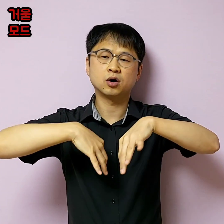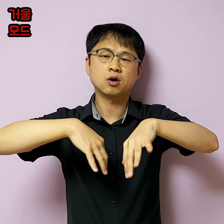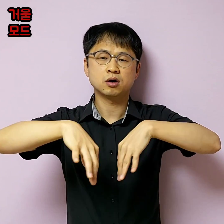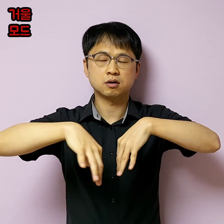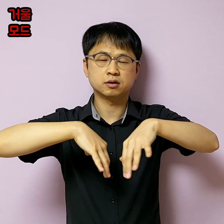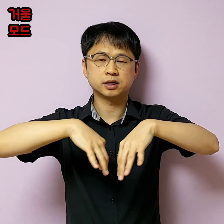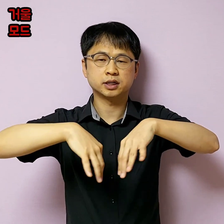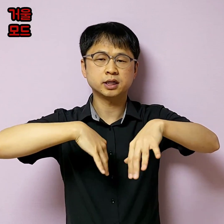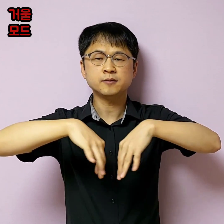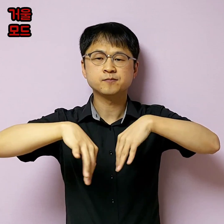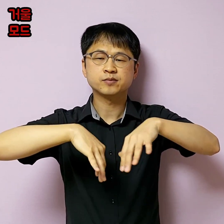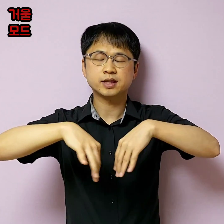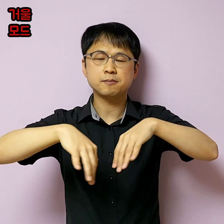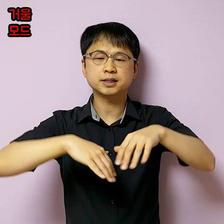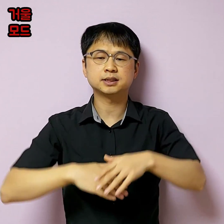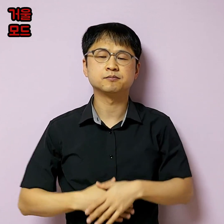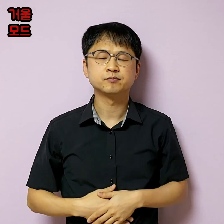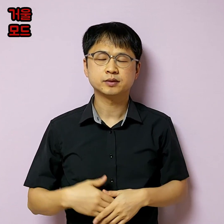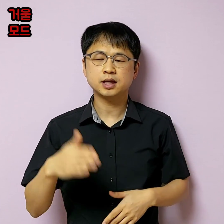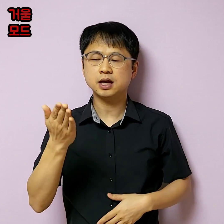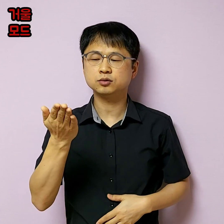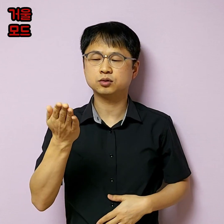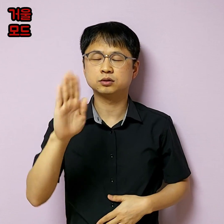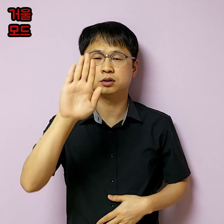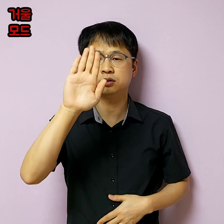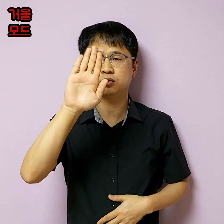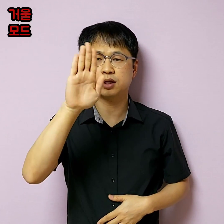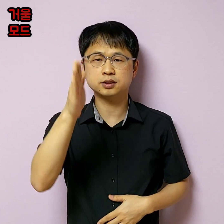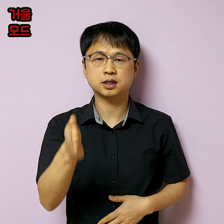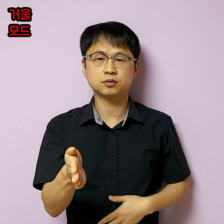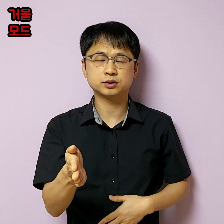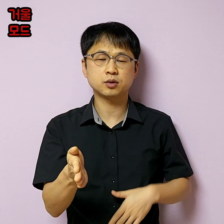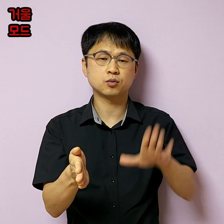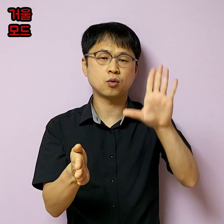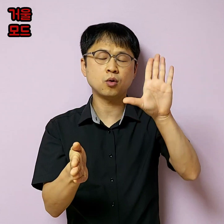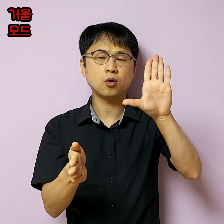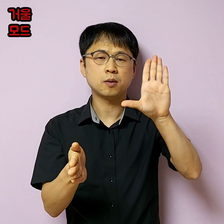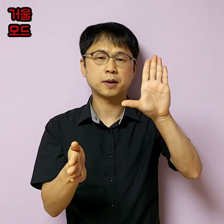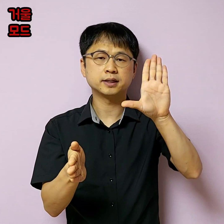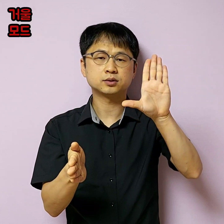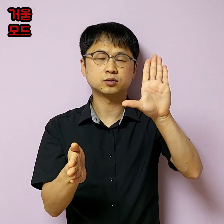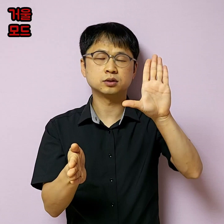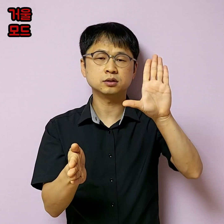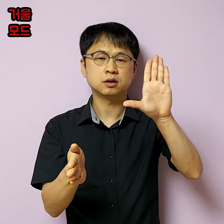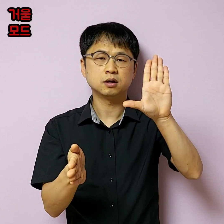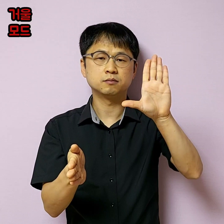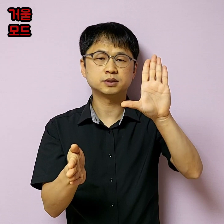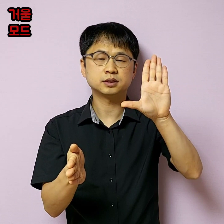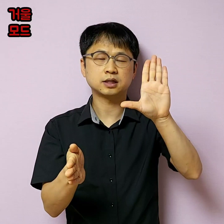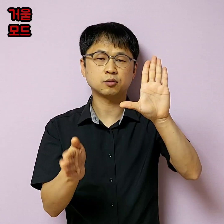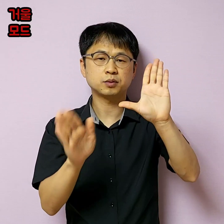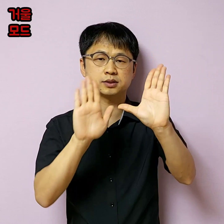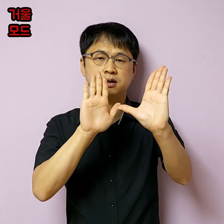되겠죠. 거리 때마침 때라는 수어는 손날을 세로를 세우고 반대 손은 엄지를 따로